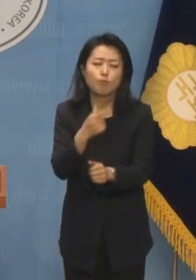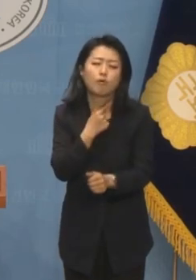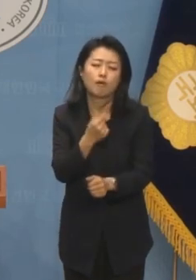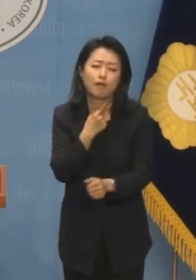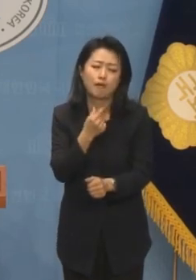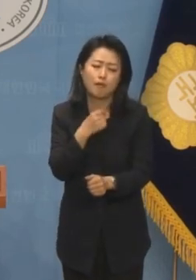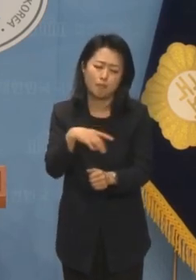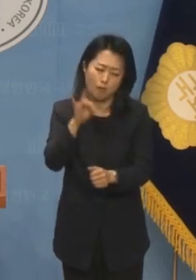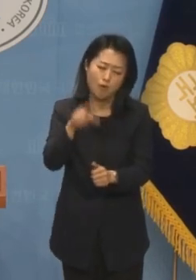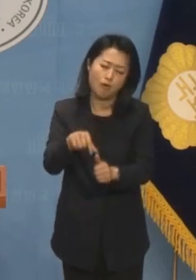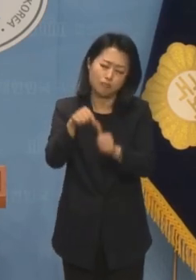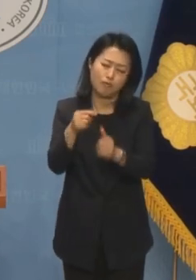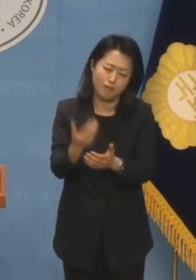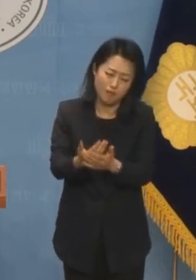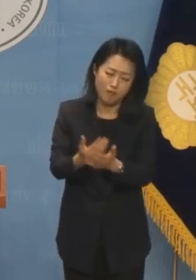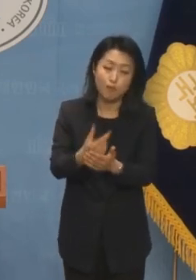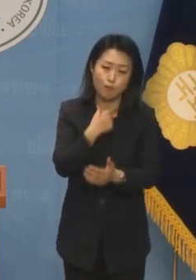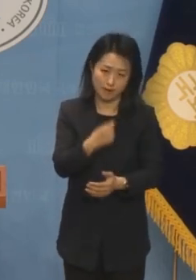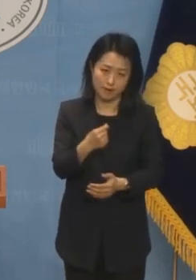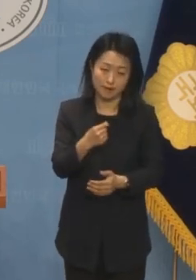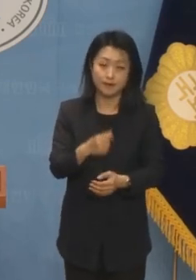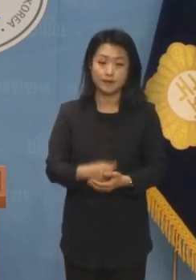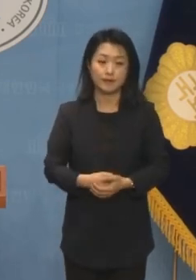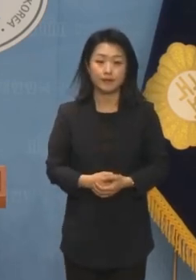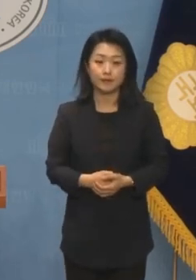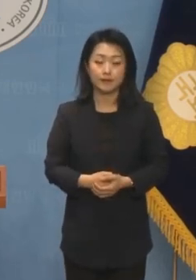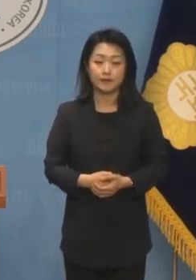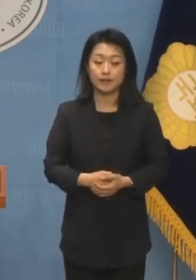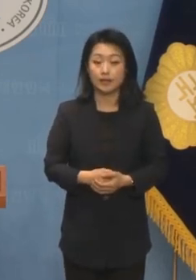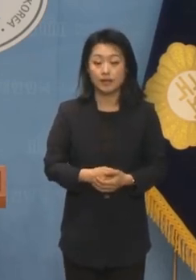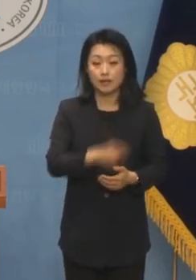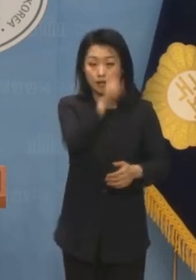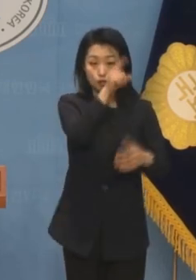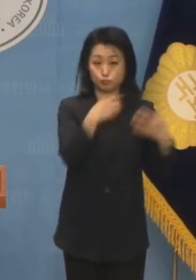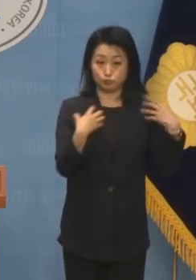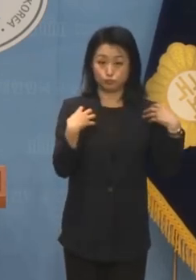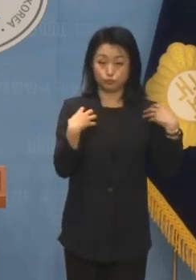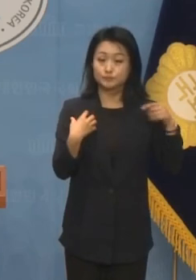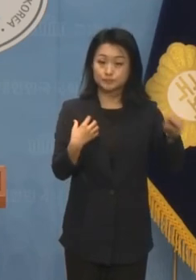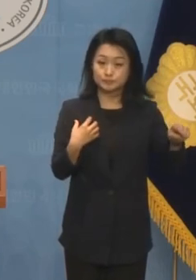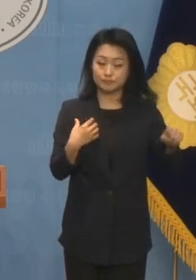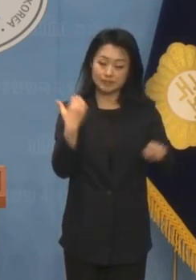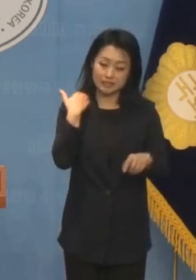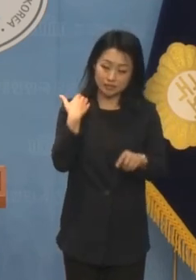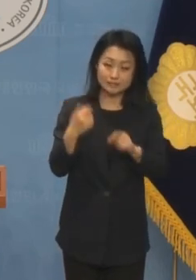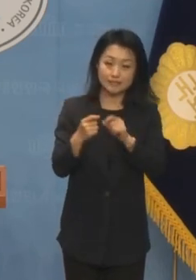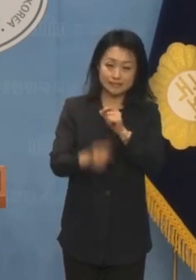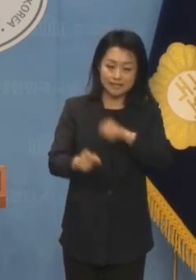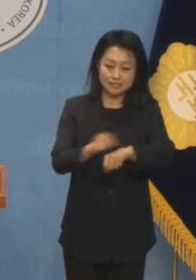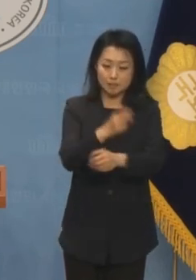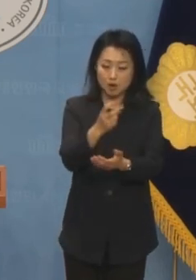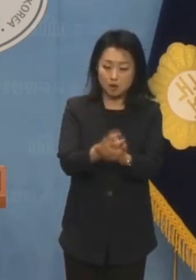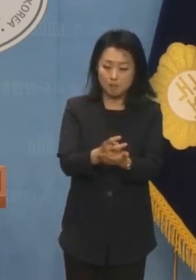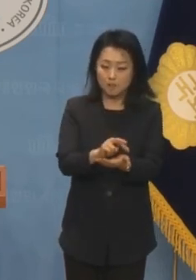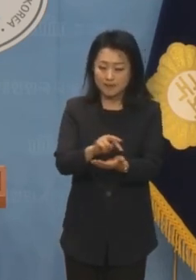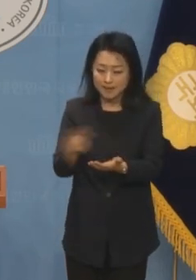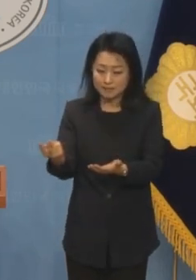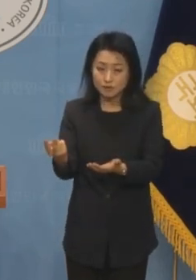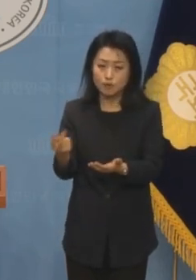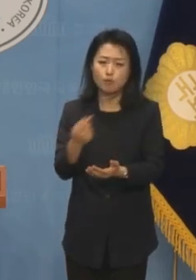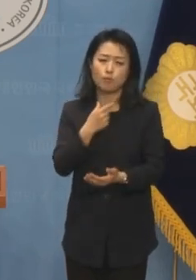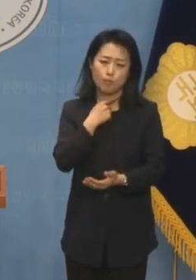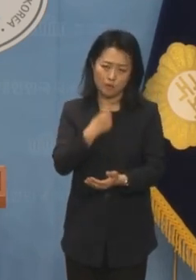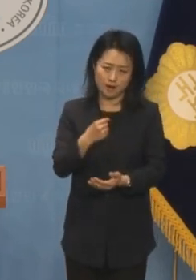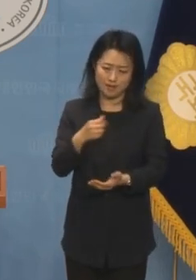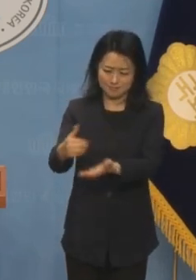대책으로 필요하다고 응답했습니다. 정부 여당은 전세 사기 특별법 개정안이 절실한 피해자를